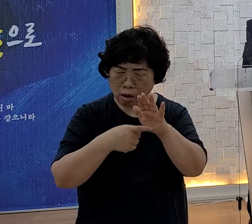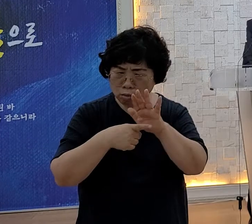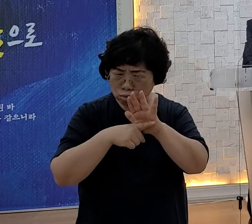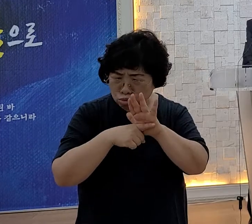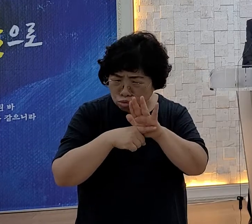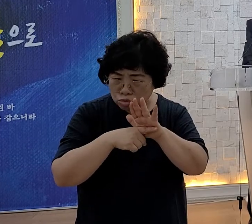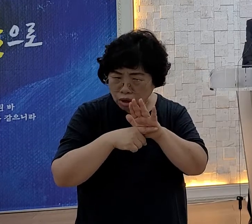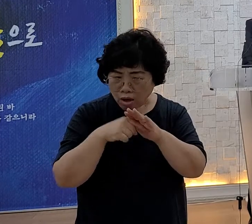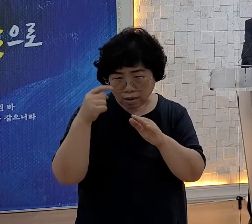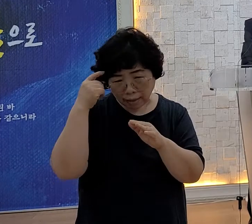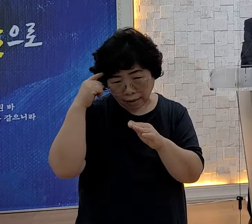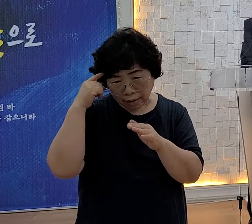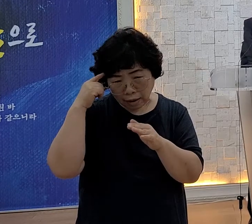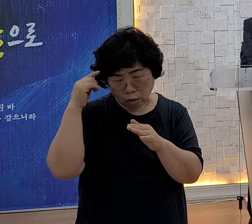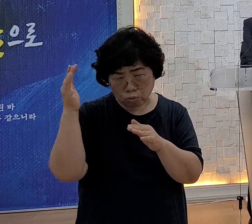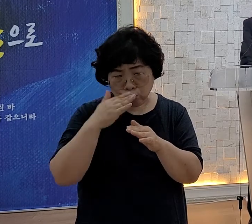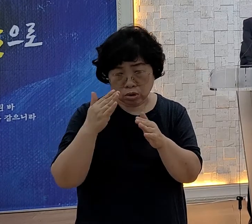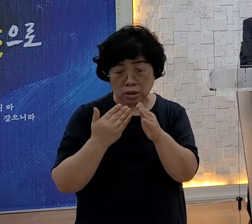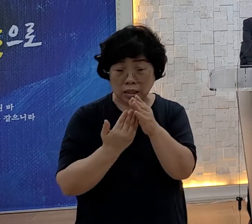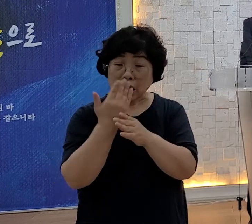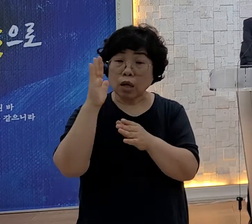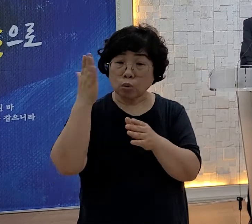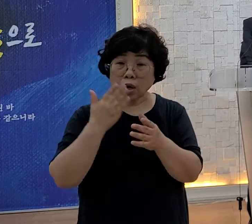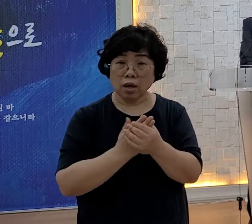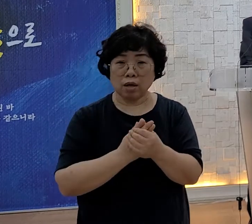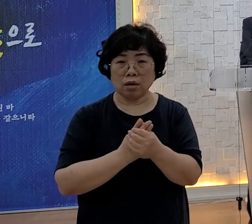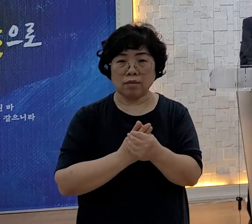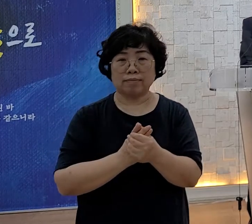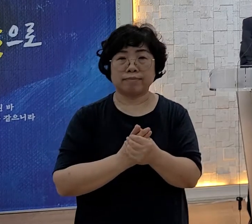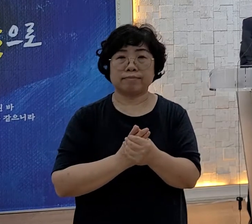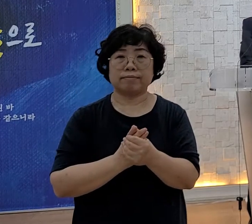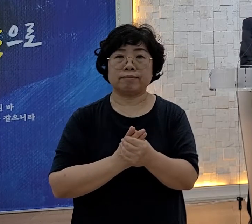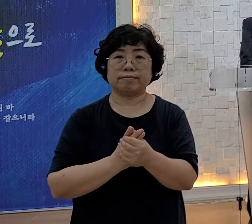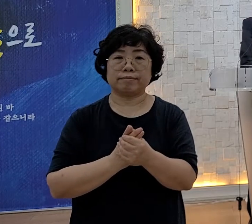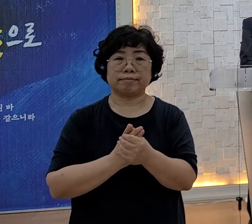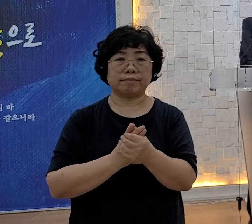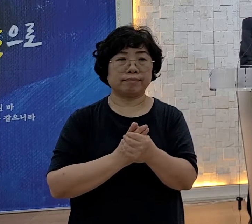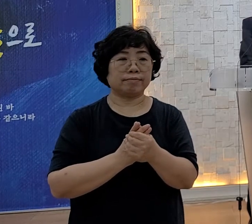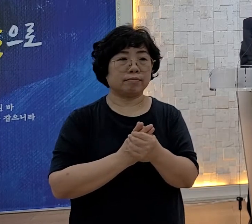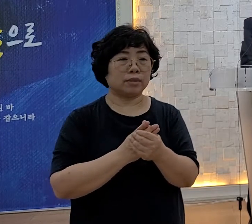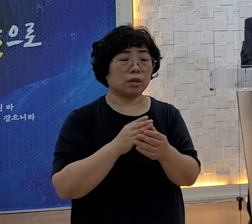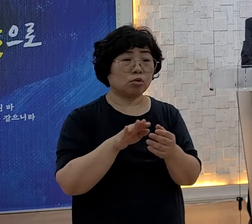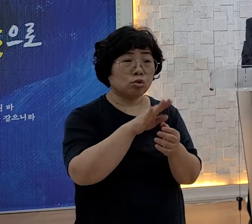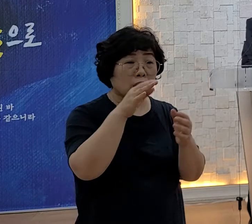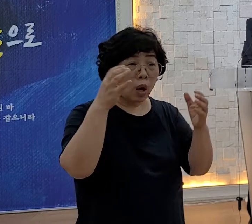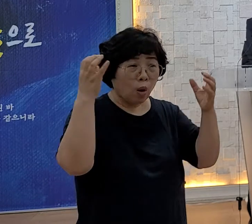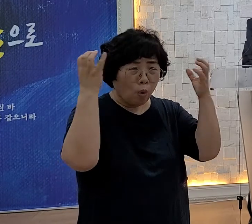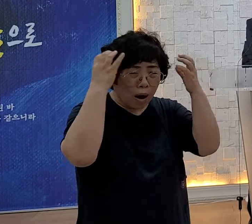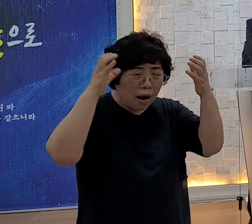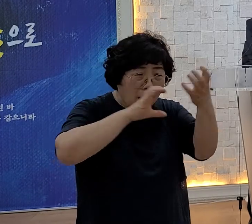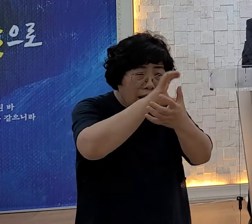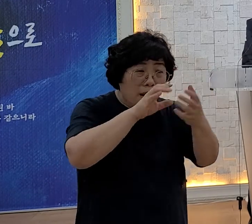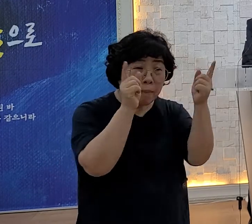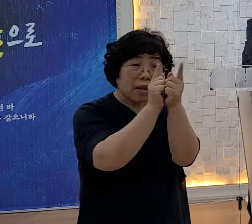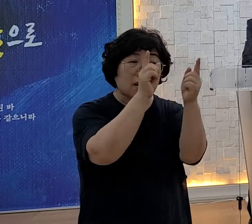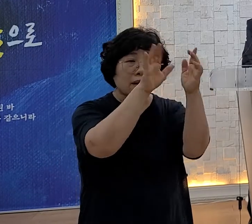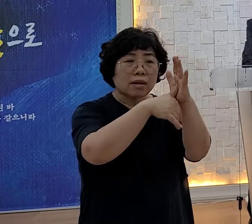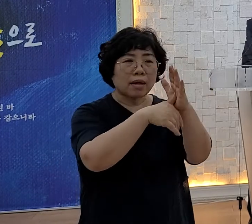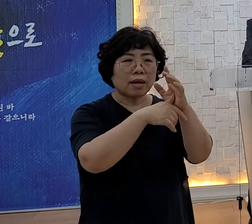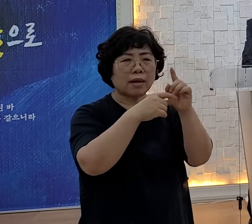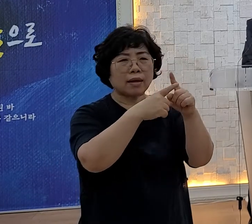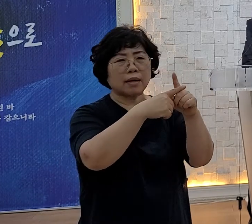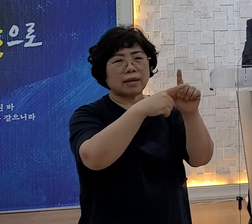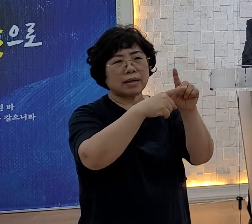부정적인 생각을 마음에 떠올리게 된다는 사실입니다. 우리에게 환란이 왔어요. 그럼 이걸